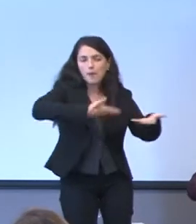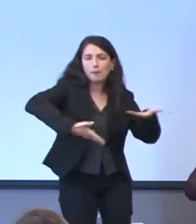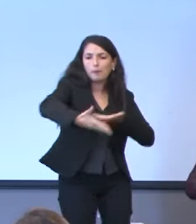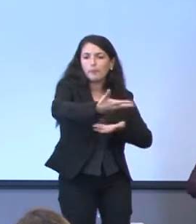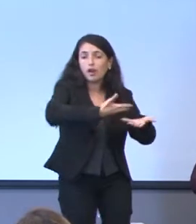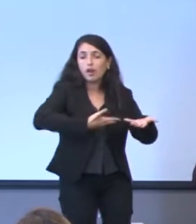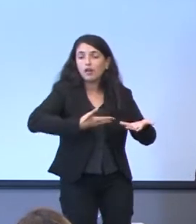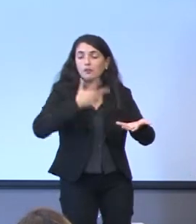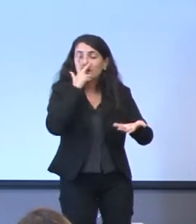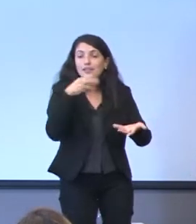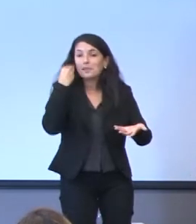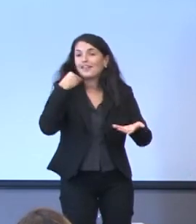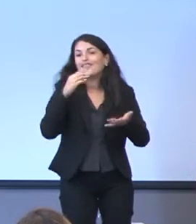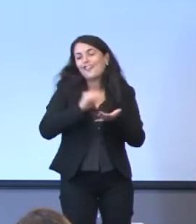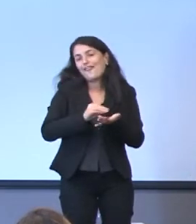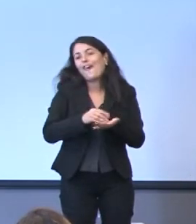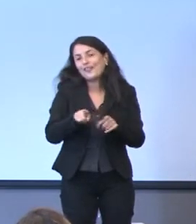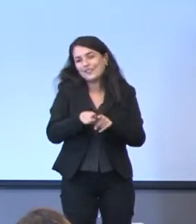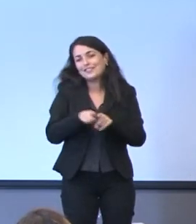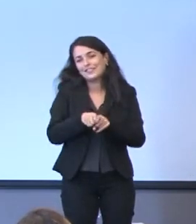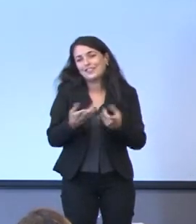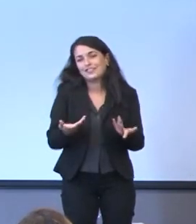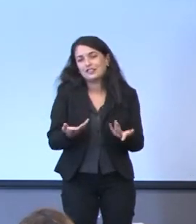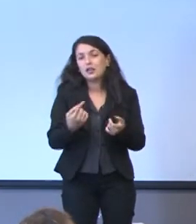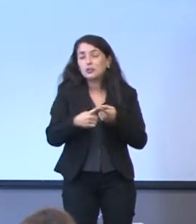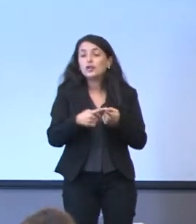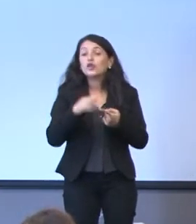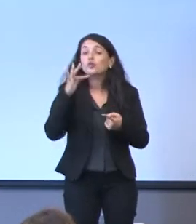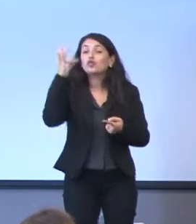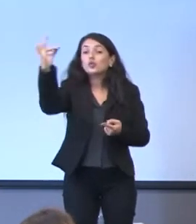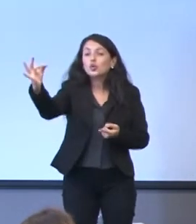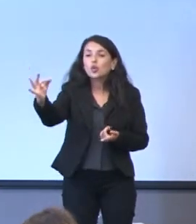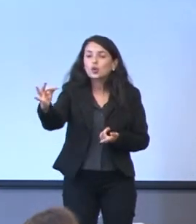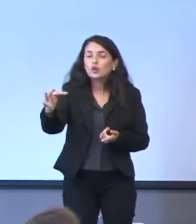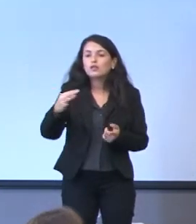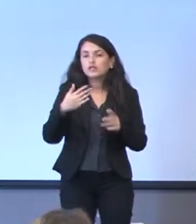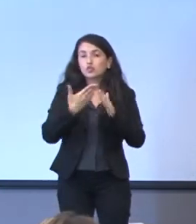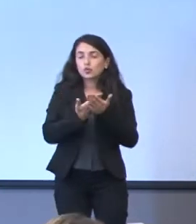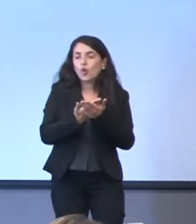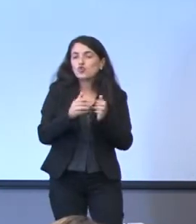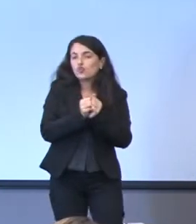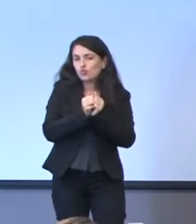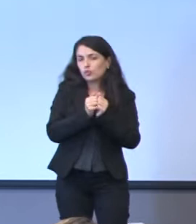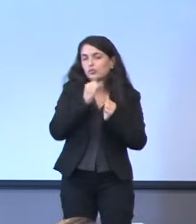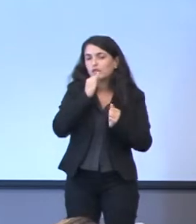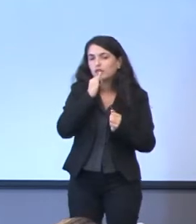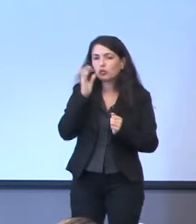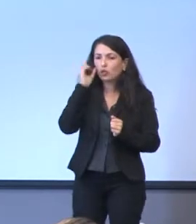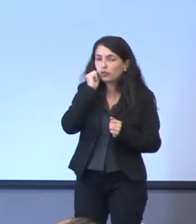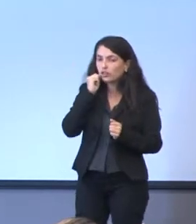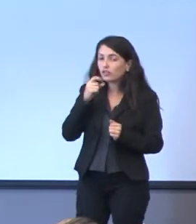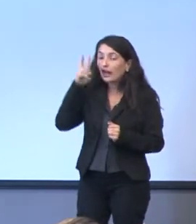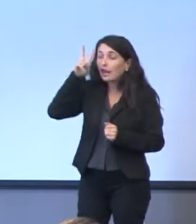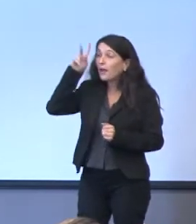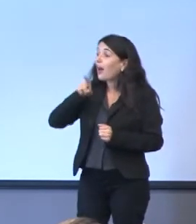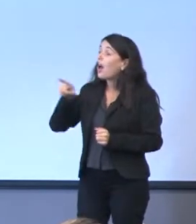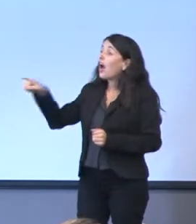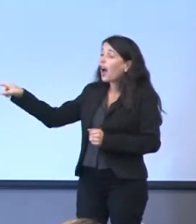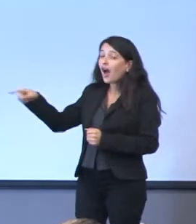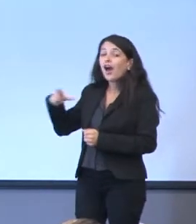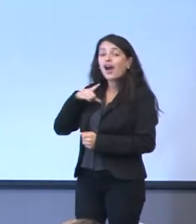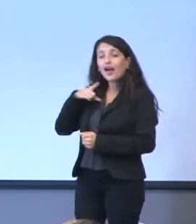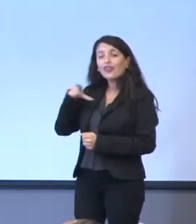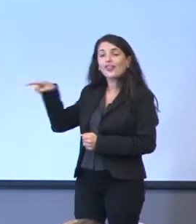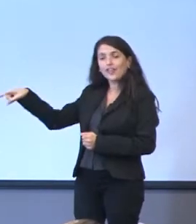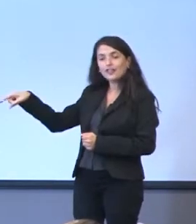no futuro, são eles que vão inserir você no trabalho, na vida social. Então, você só convive com quem